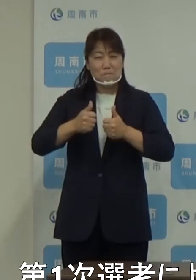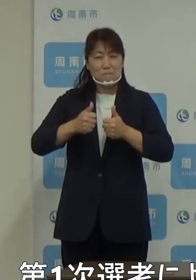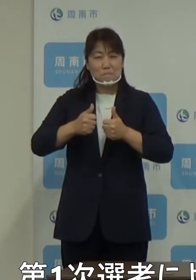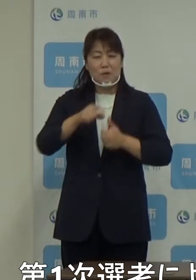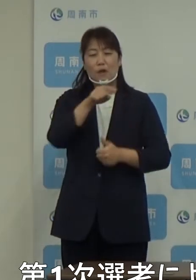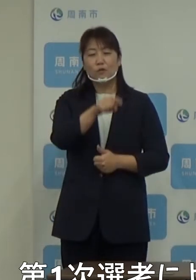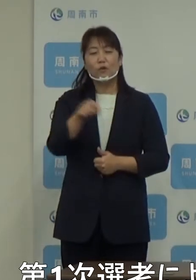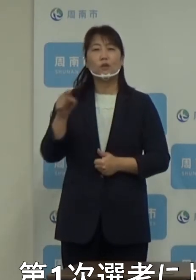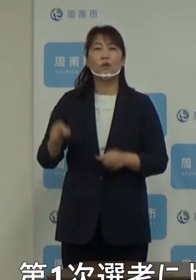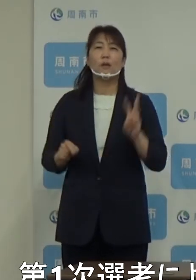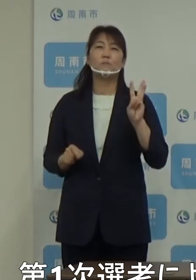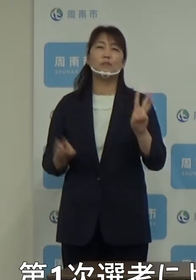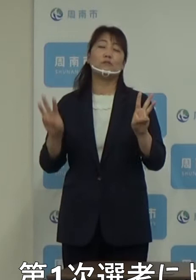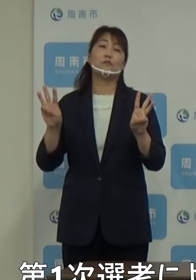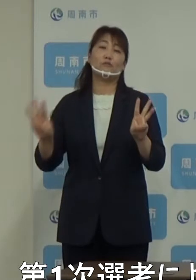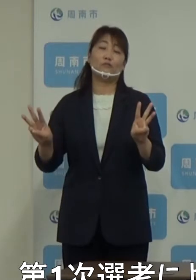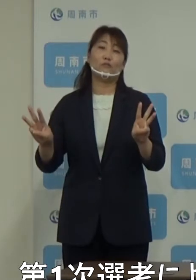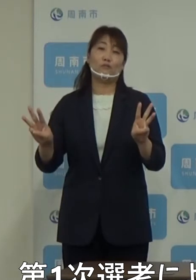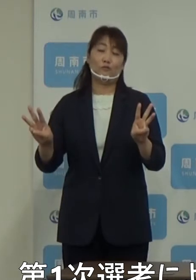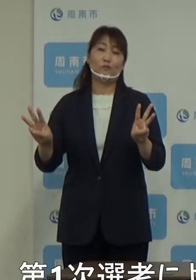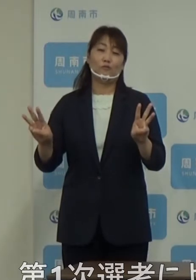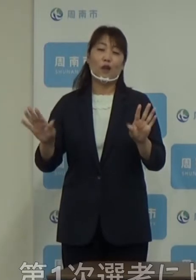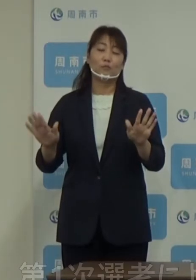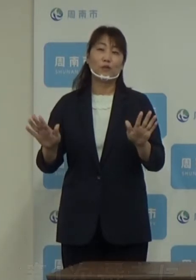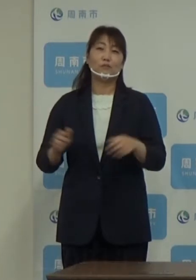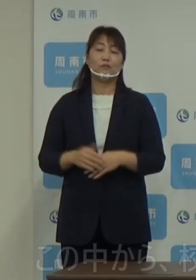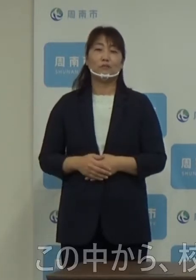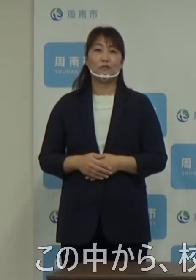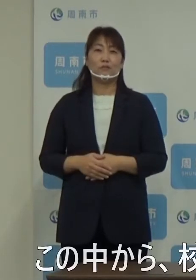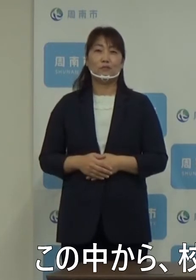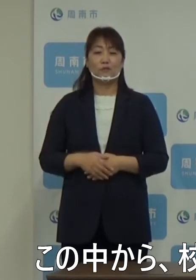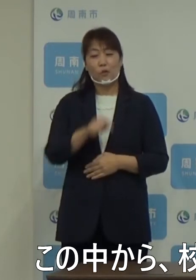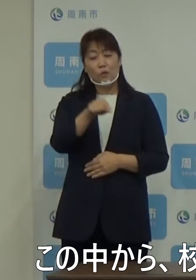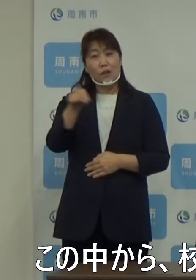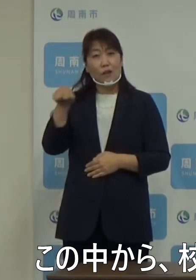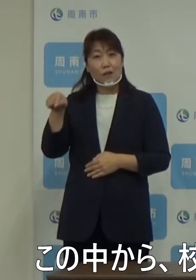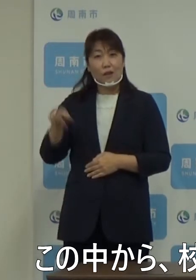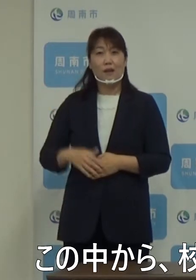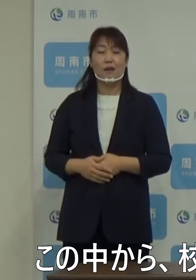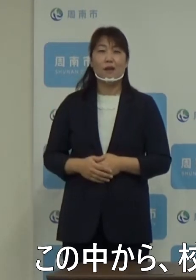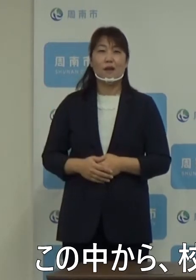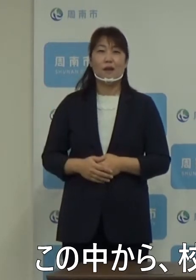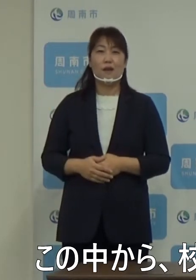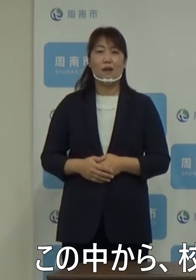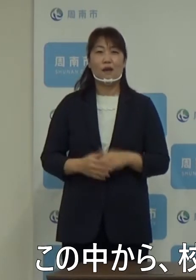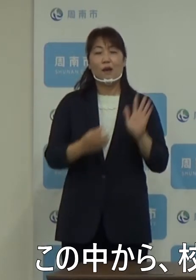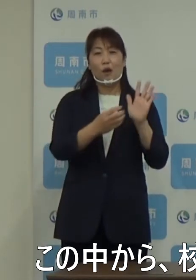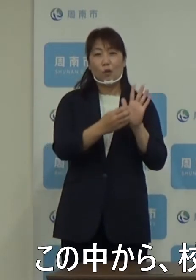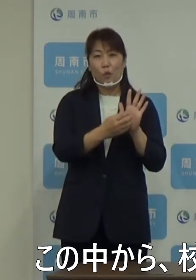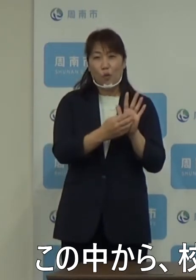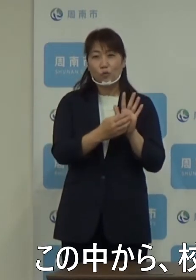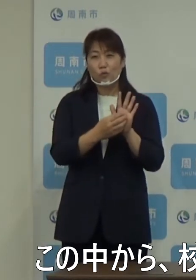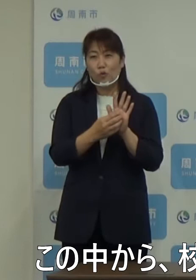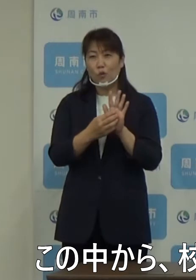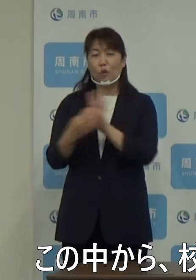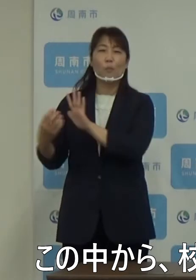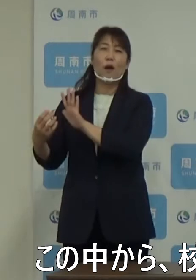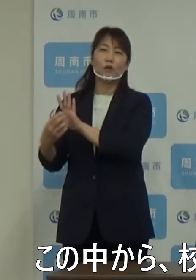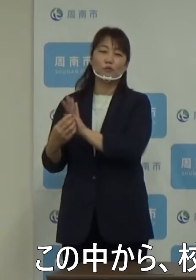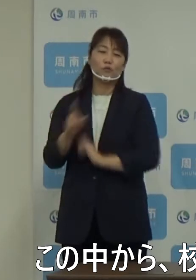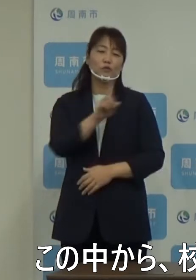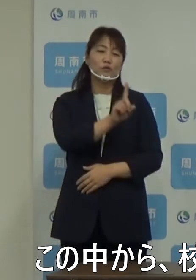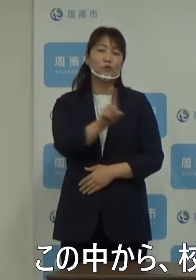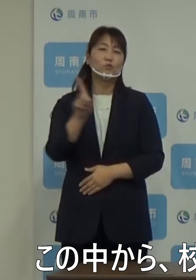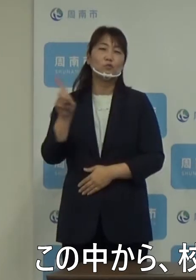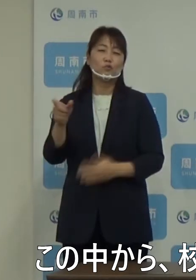れぞれ3点が最終候補となりました。でこの中から、校章ロゴマークを1点ずつ